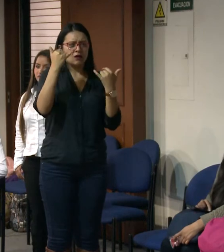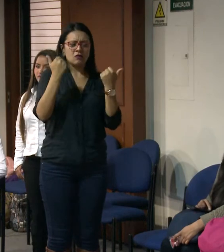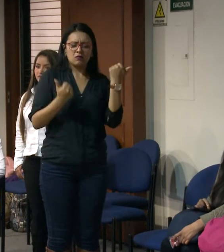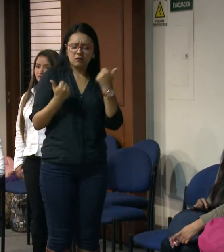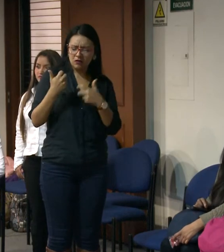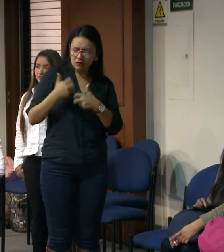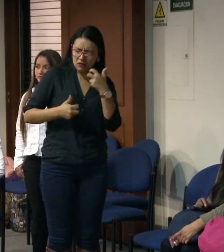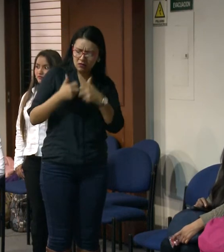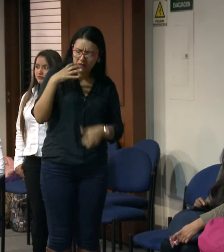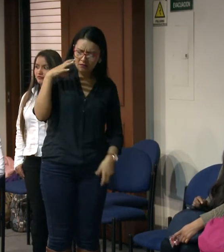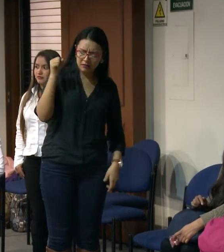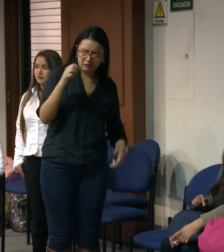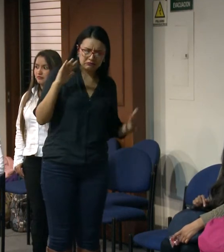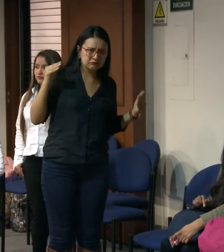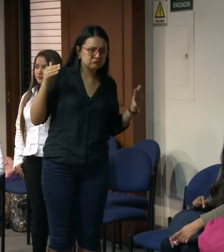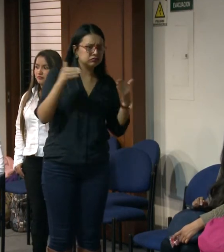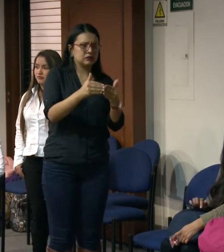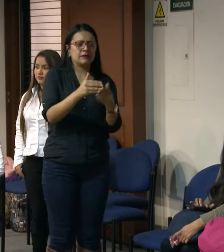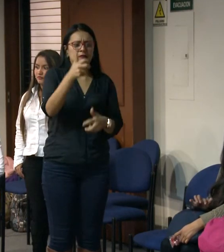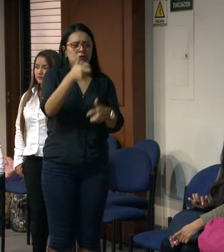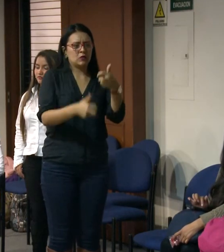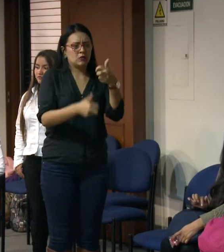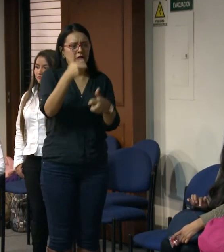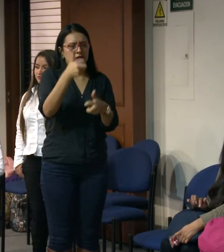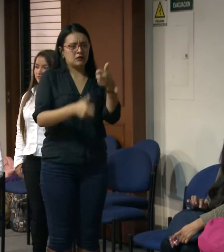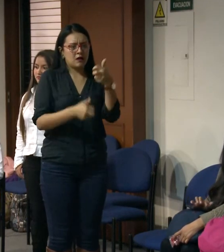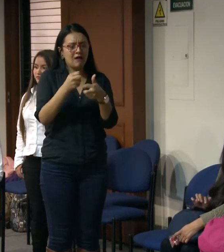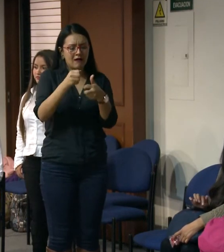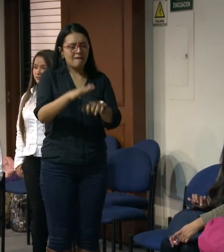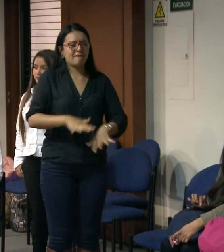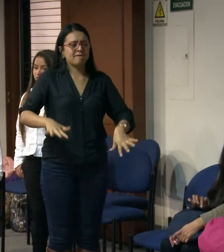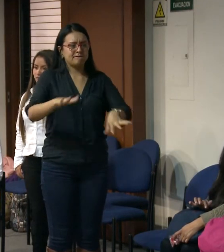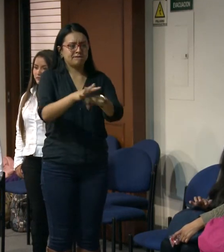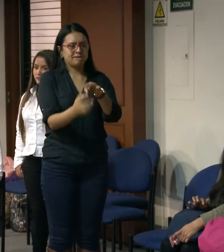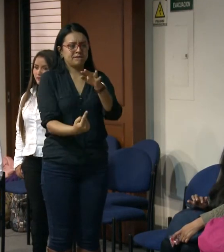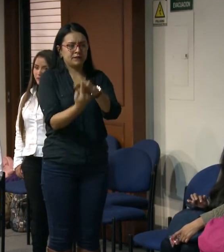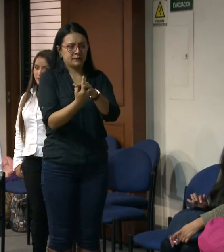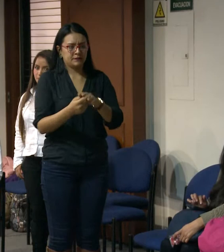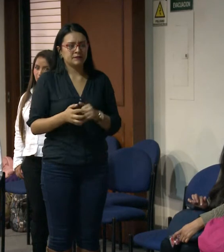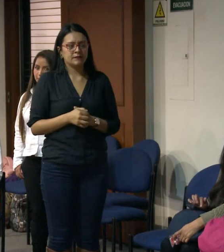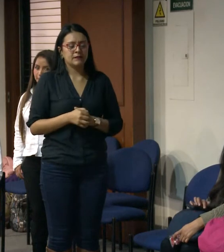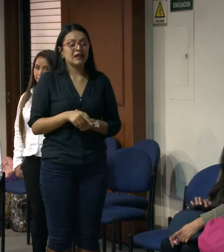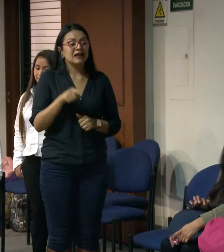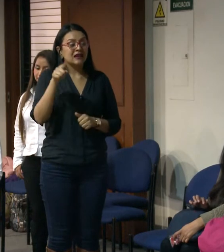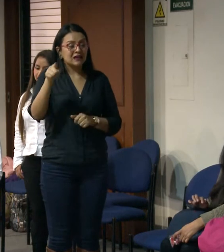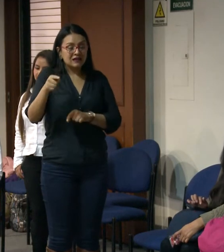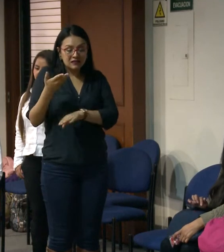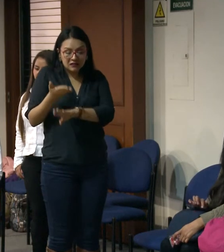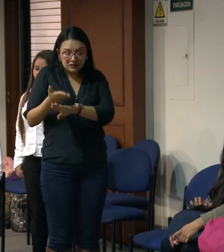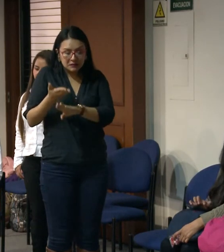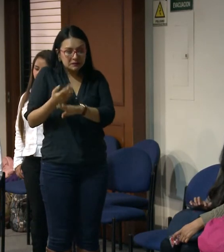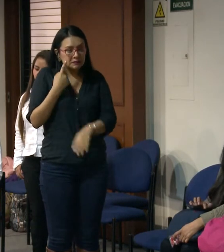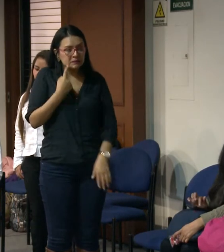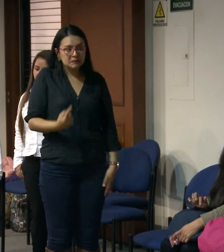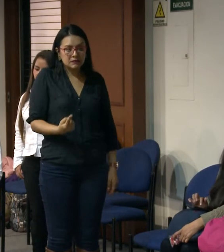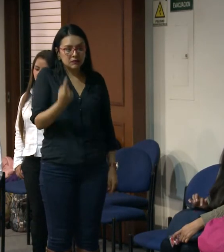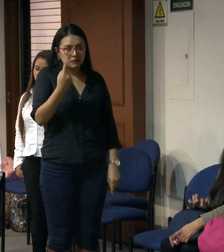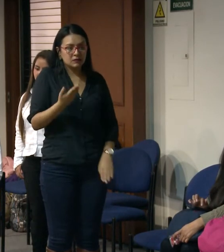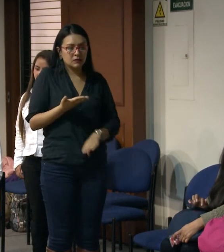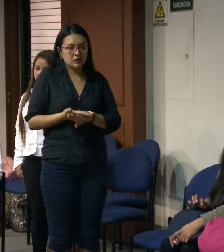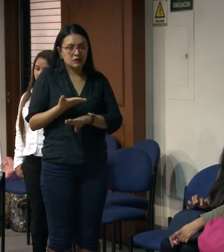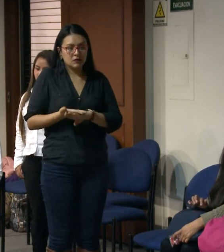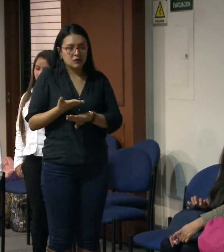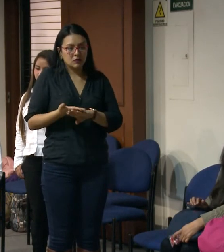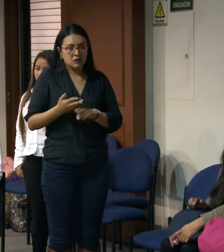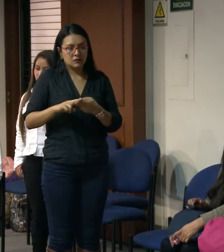la problemática central que se estaba presentando como tal en el escenario. También a partir de allí se propusieron en primer momento